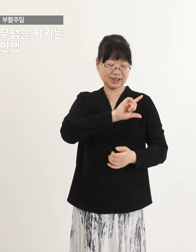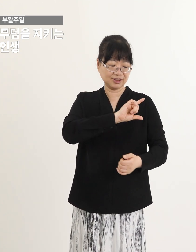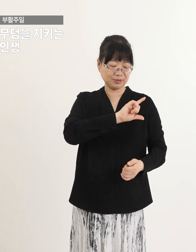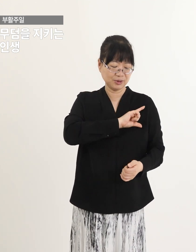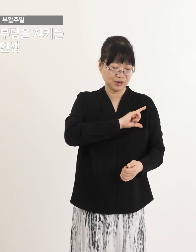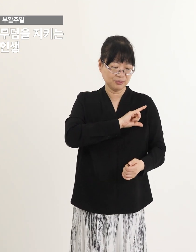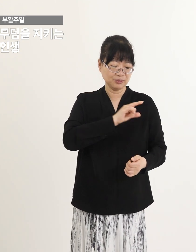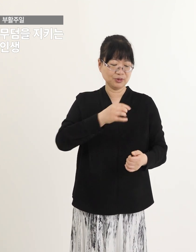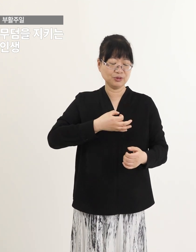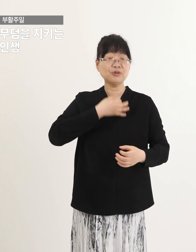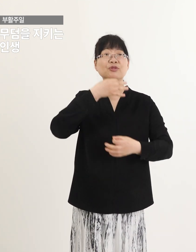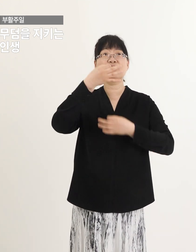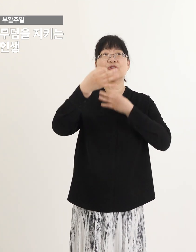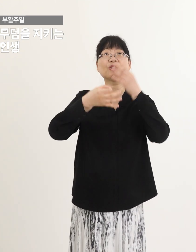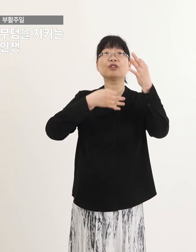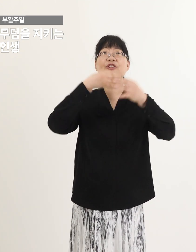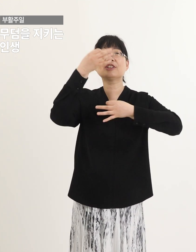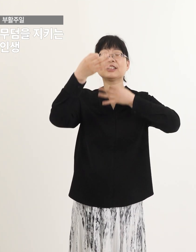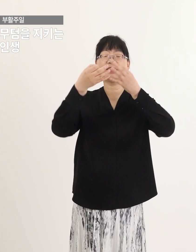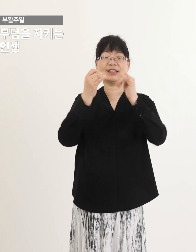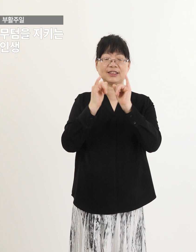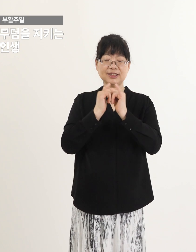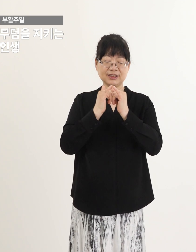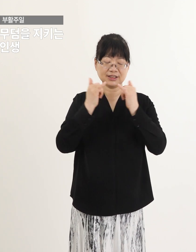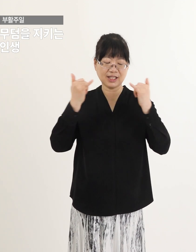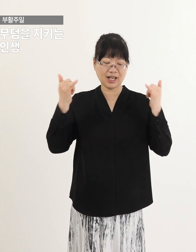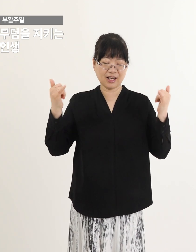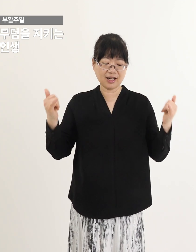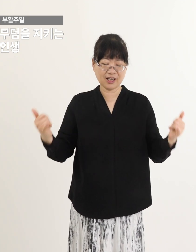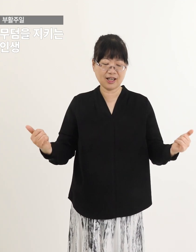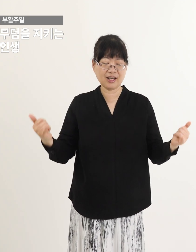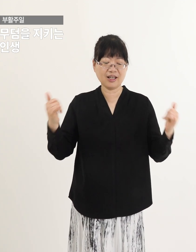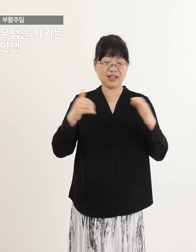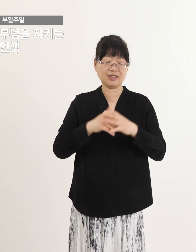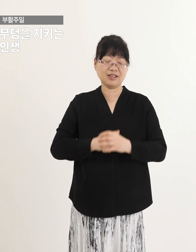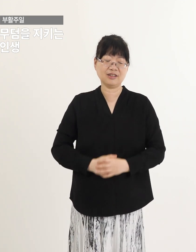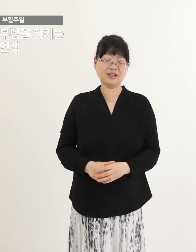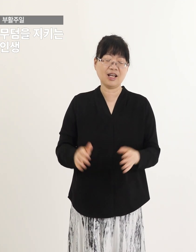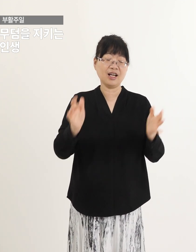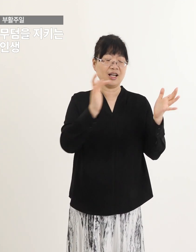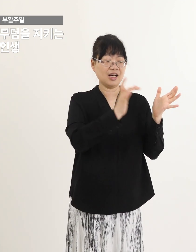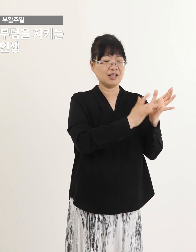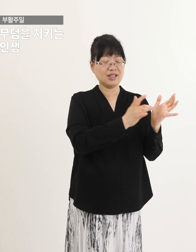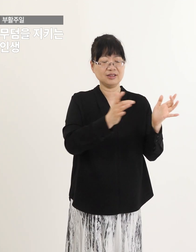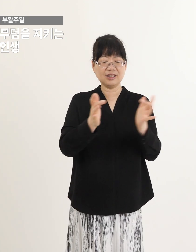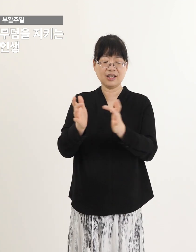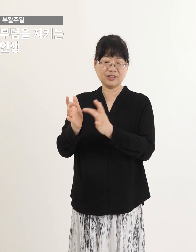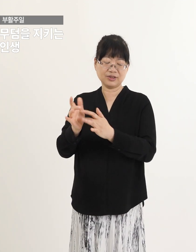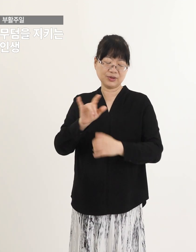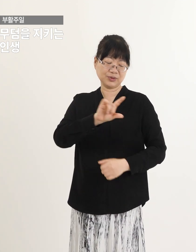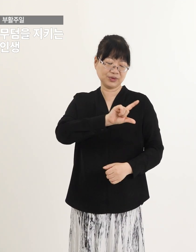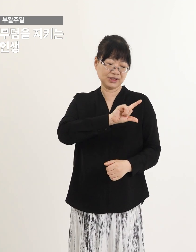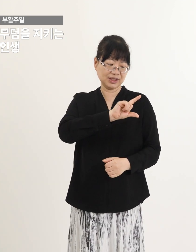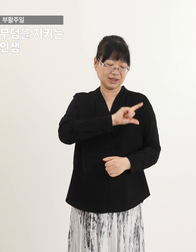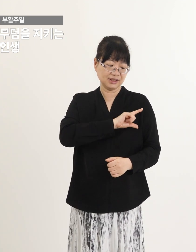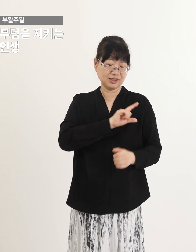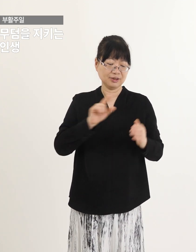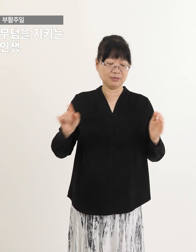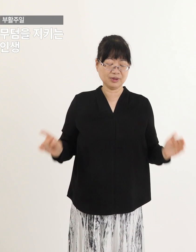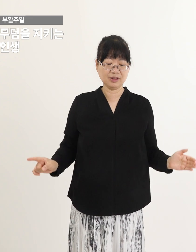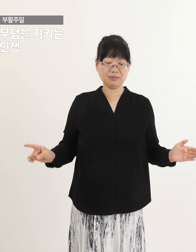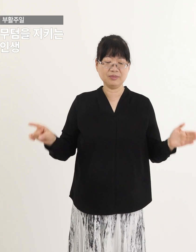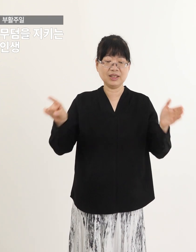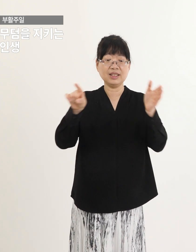어떤 상황 속에서도 주님이 임마누엘로 우리에게 찾아오셨고 세상 끝날까지 함께